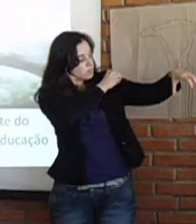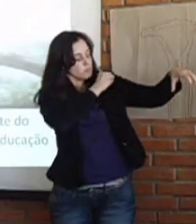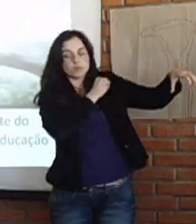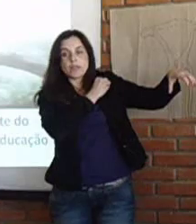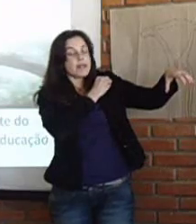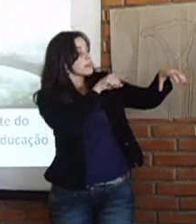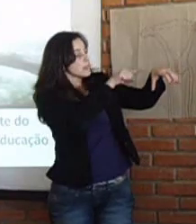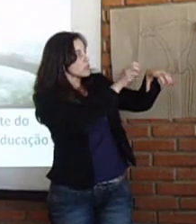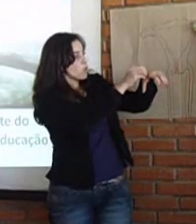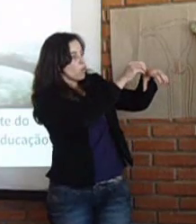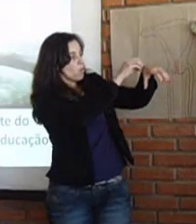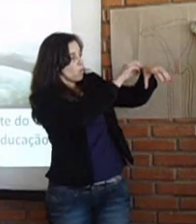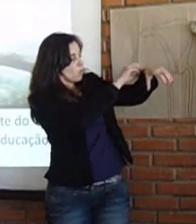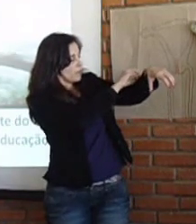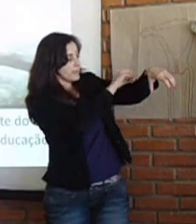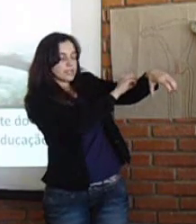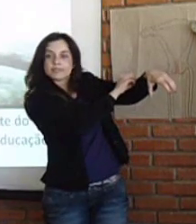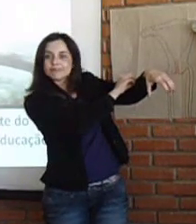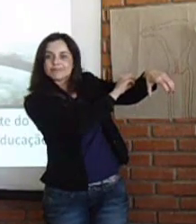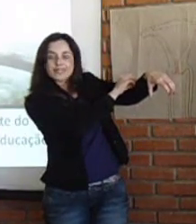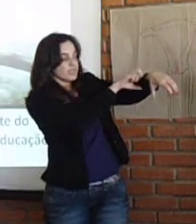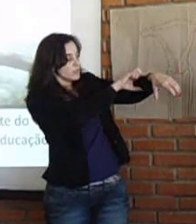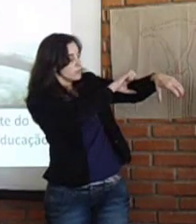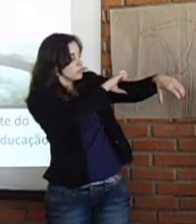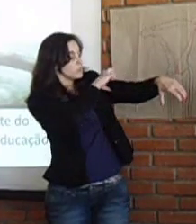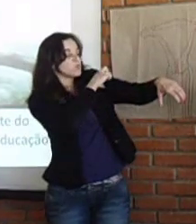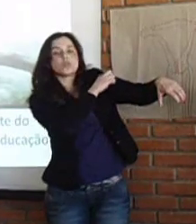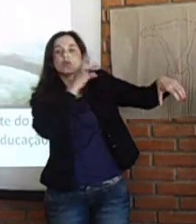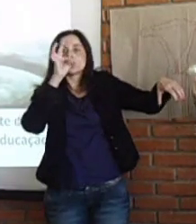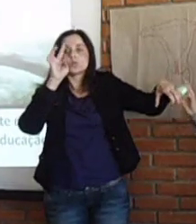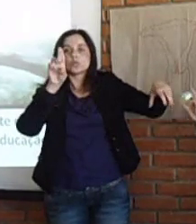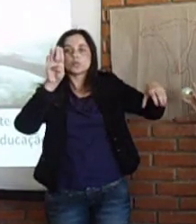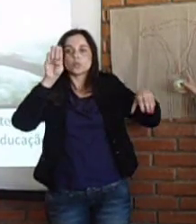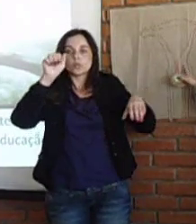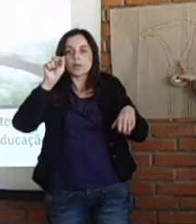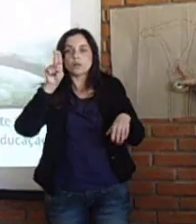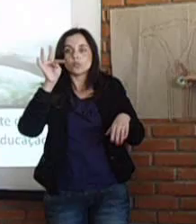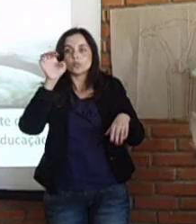que o óvulo está nas tubas, o útero